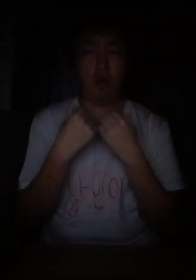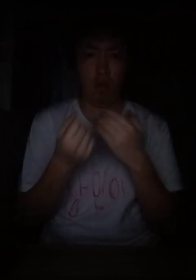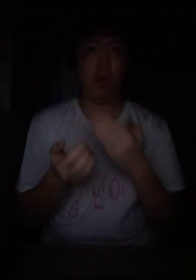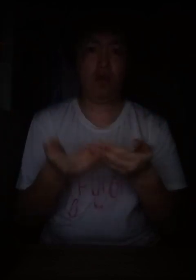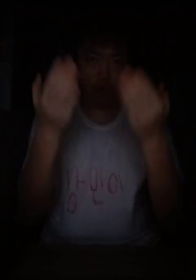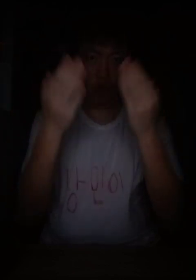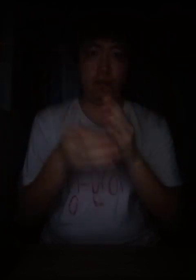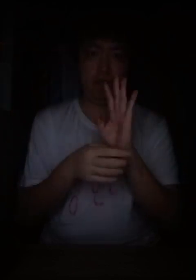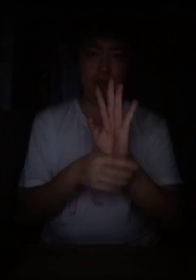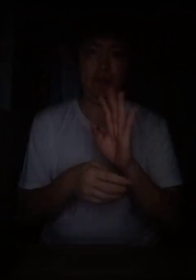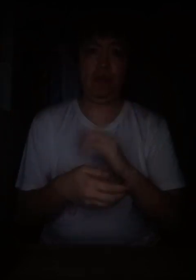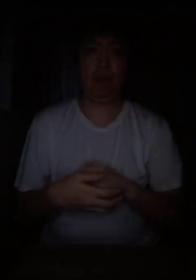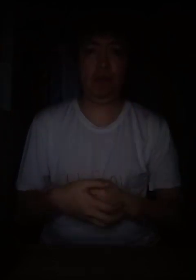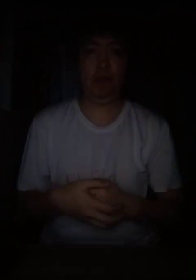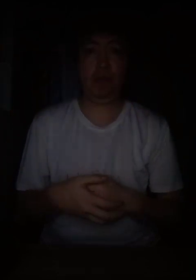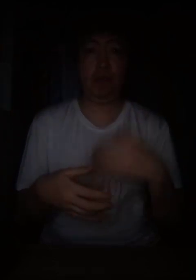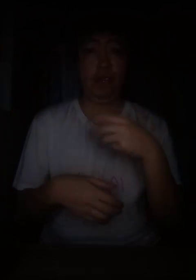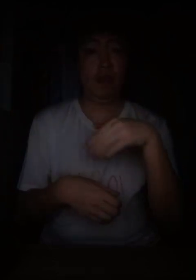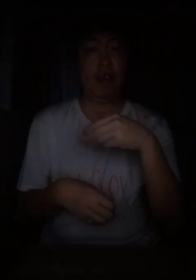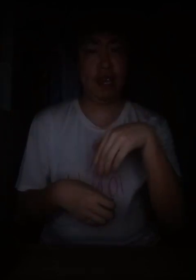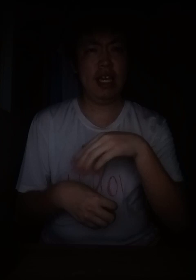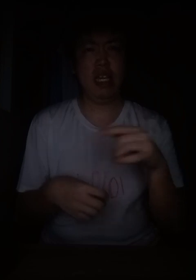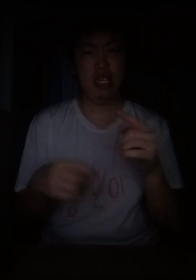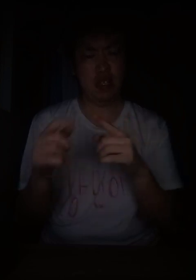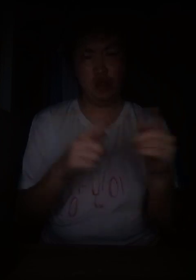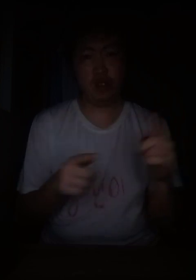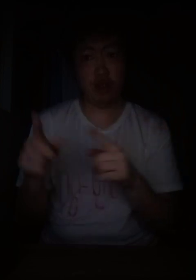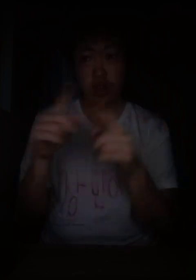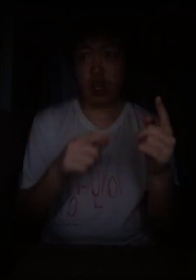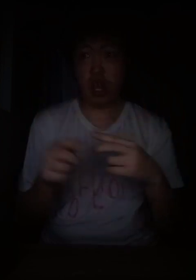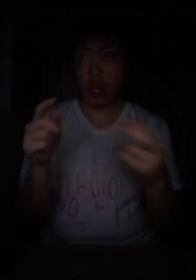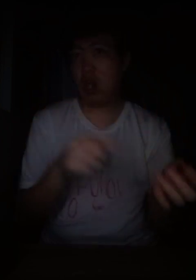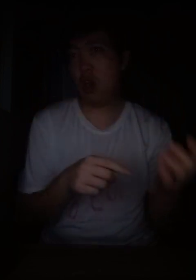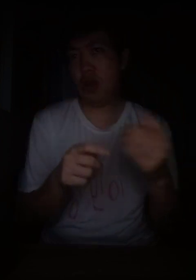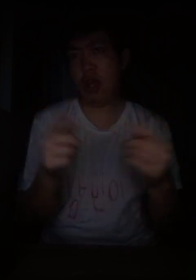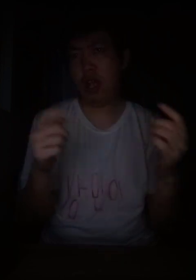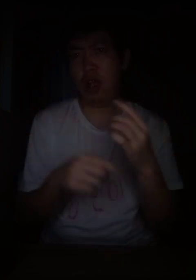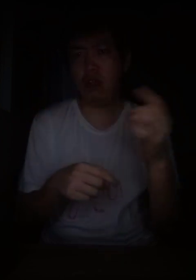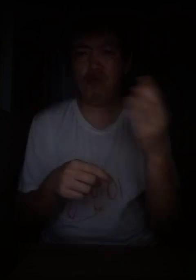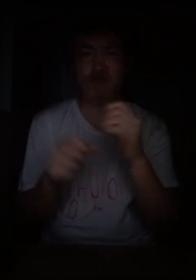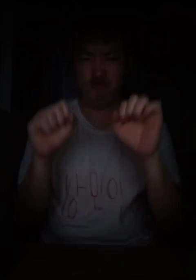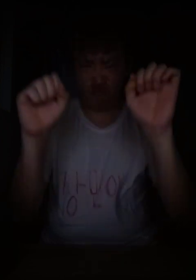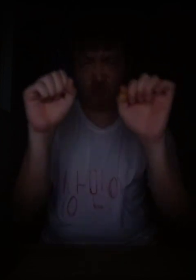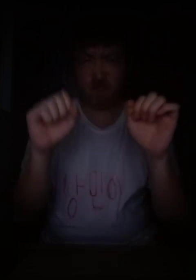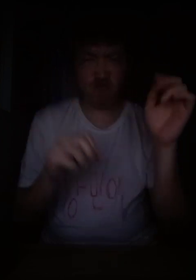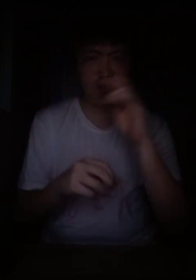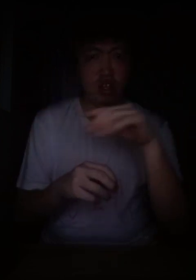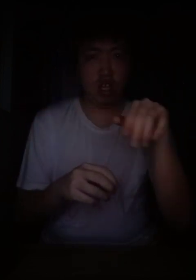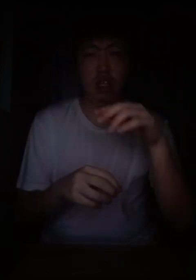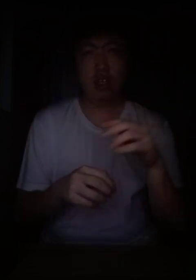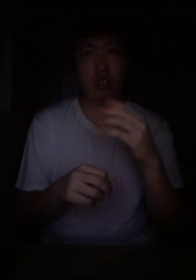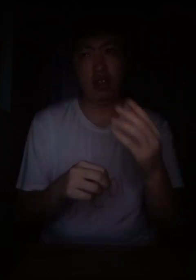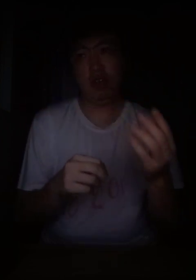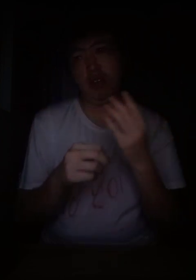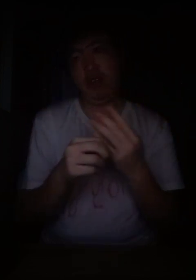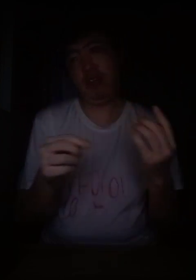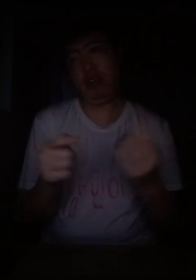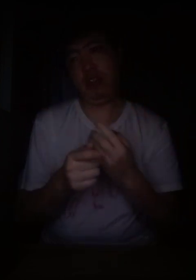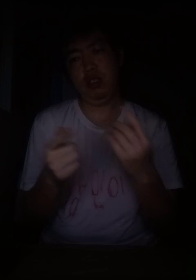것으로 확인됐습니다. 경찰은 박양이 늦은 귀가 시각 때문에 후중을 들었다는 목격자들의 말을 토대로 정확한 사고